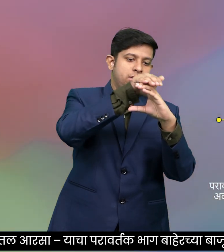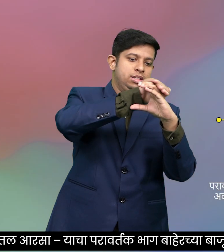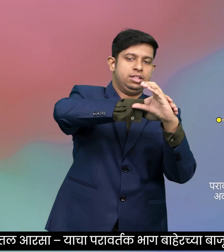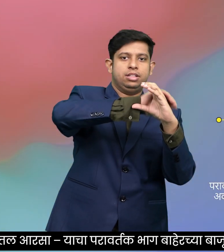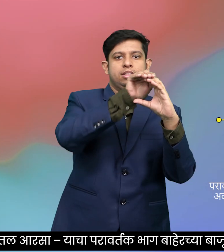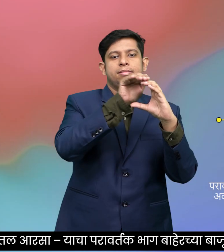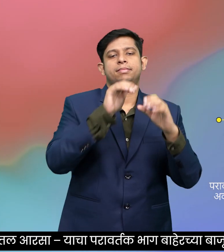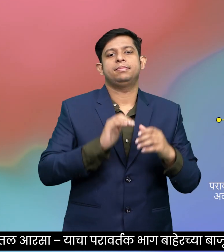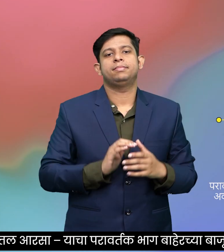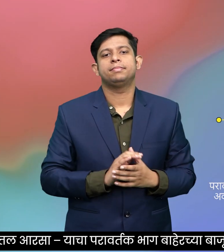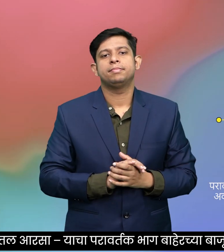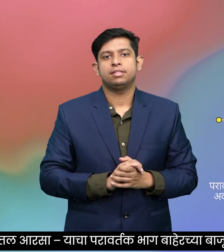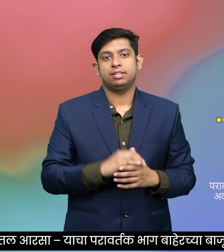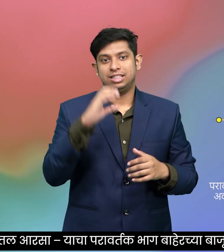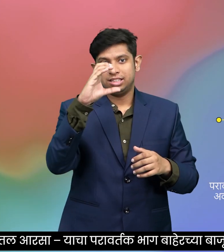पृष्ठभागासारखे.